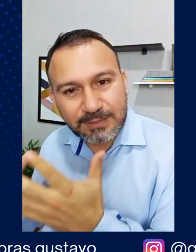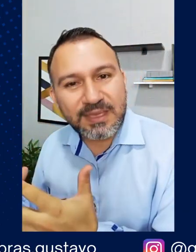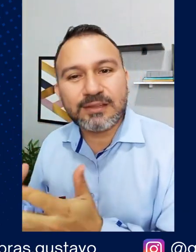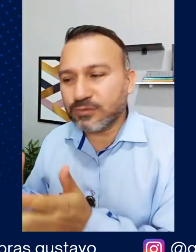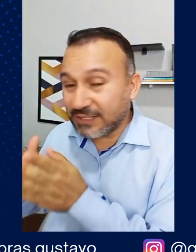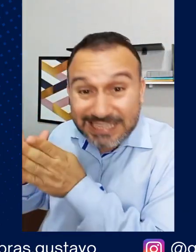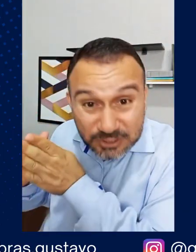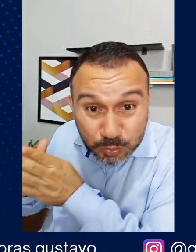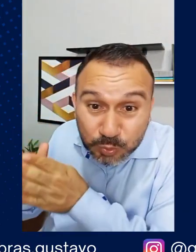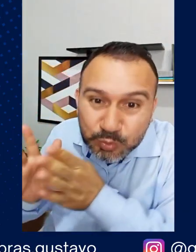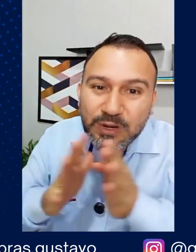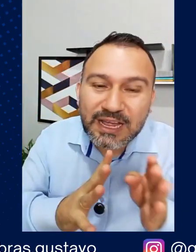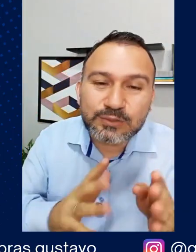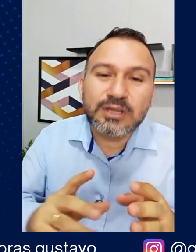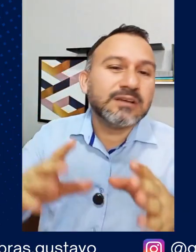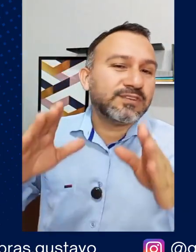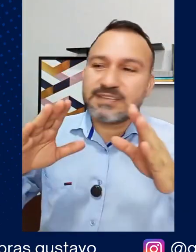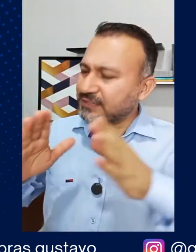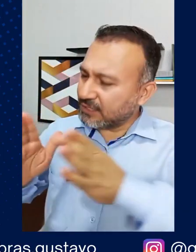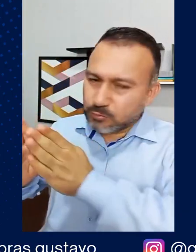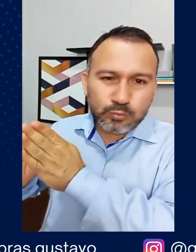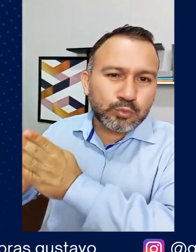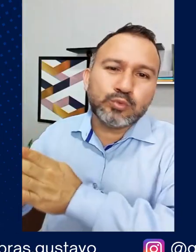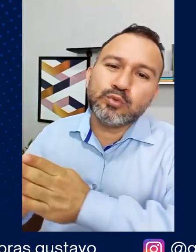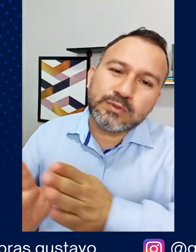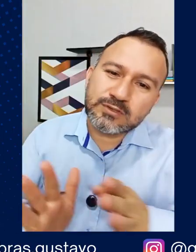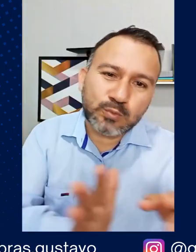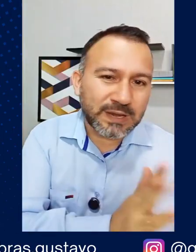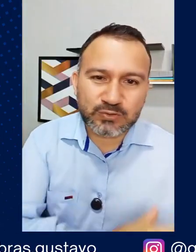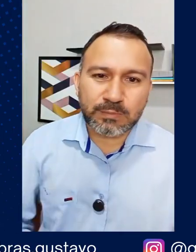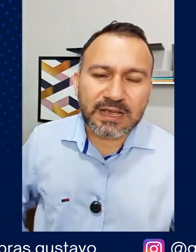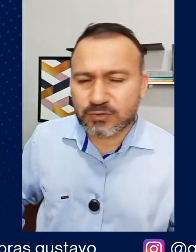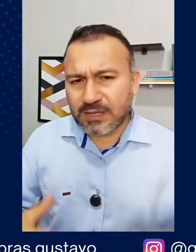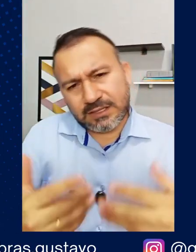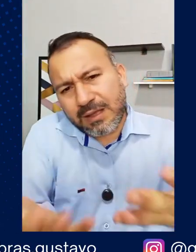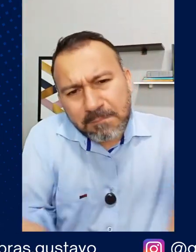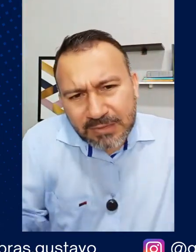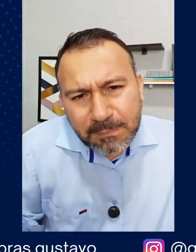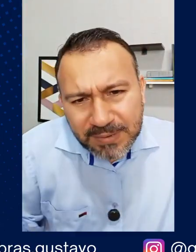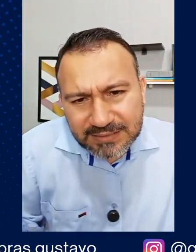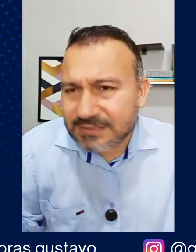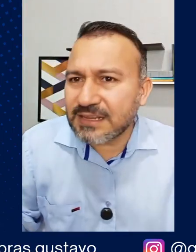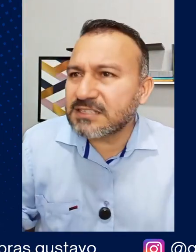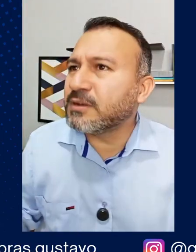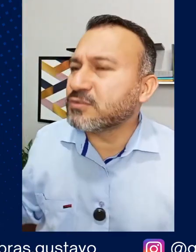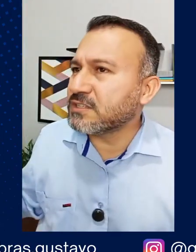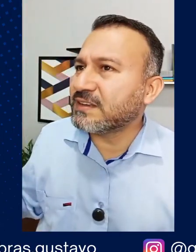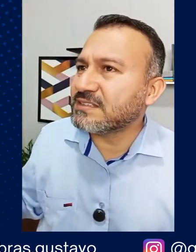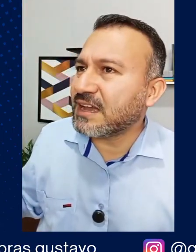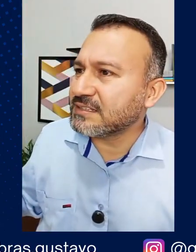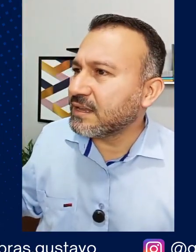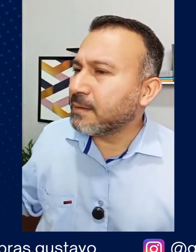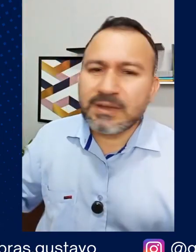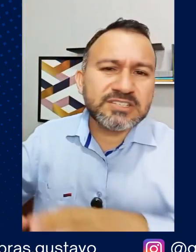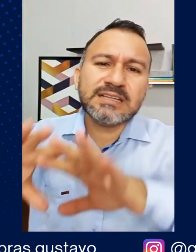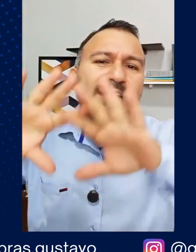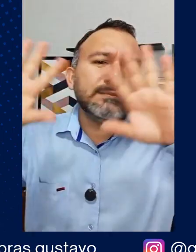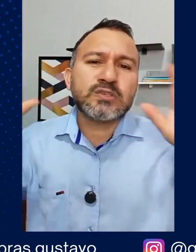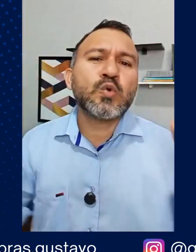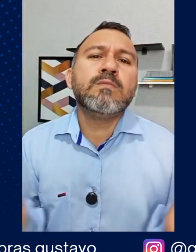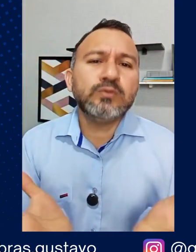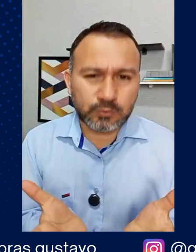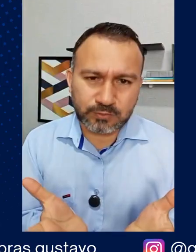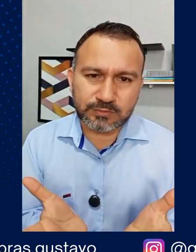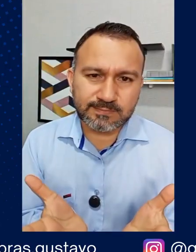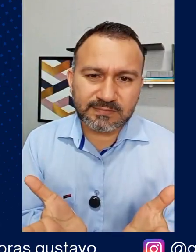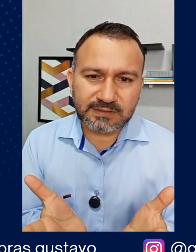nosso treinamento, que está estruturado, você tem tudo isso passo a passo. Não apenas das expressões faciais, mas da